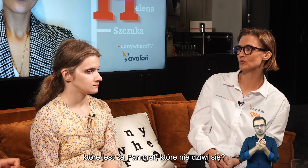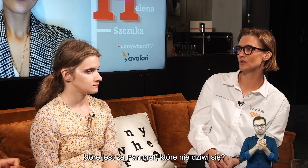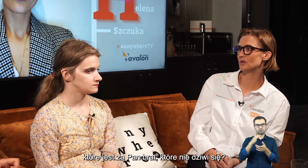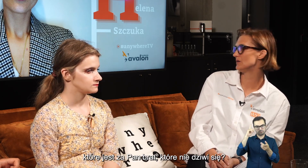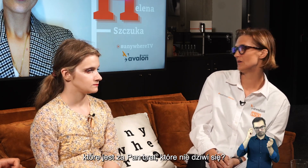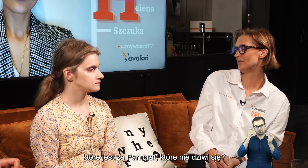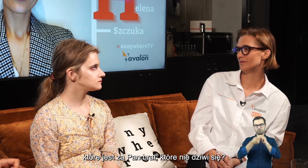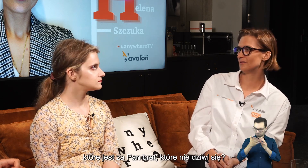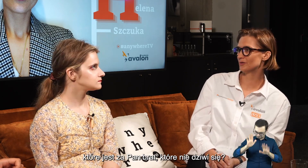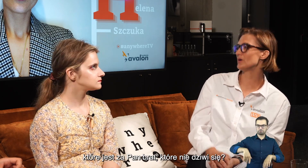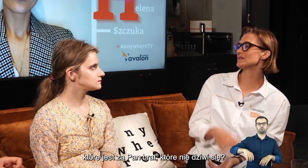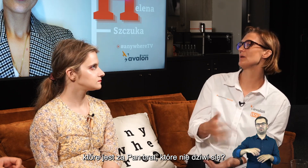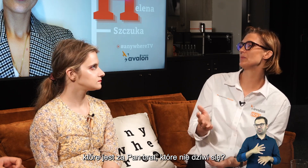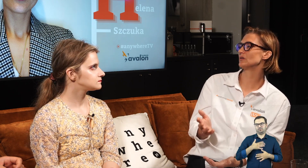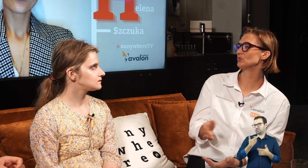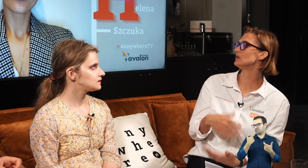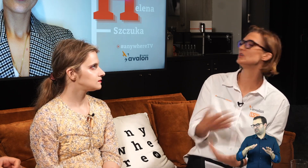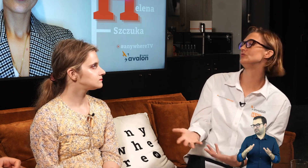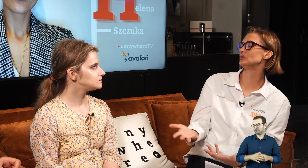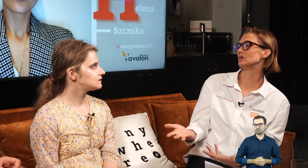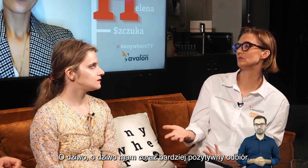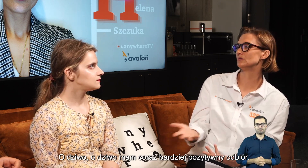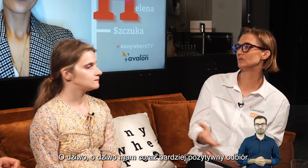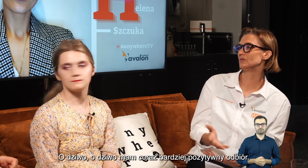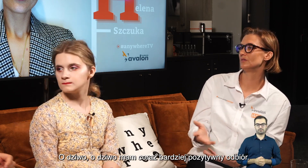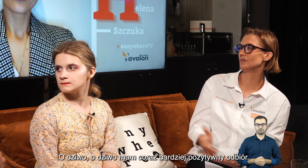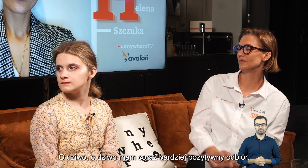społeczeństwem, które jest za pan brat, które nie dziwi się?